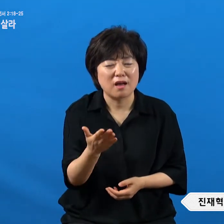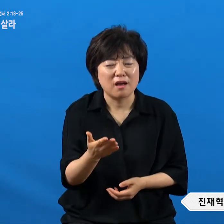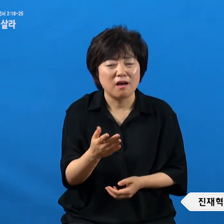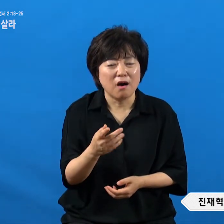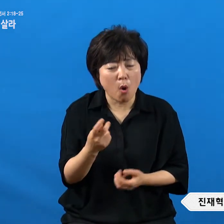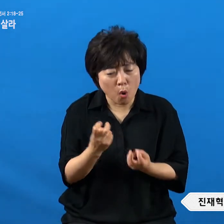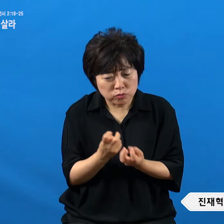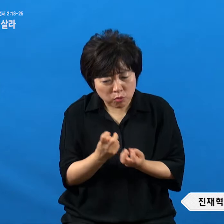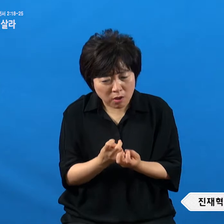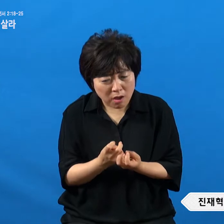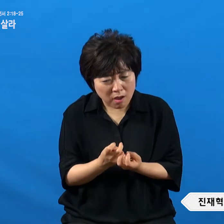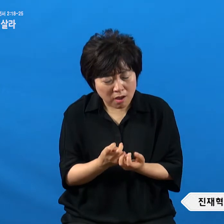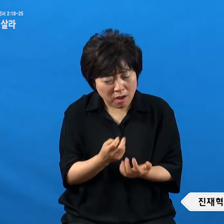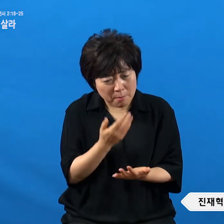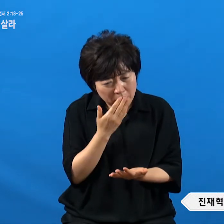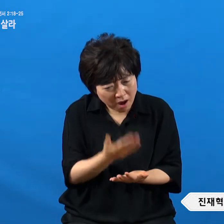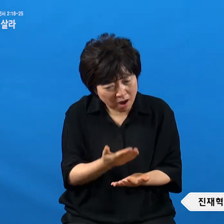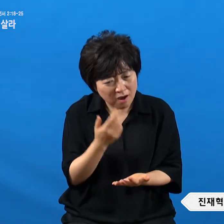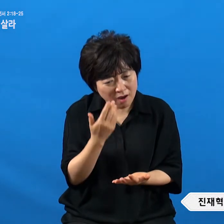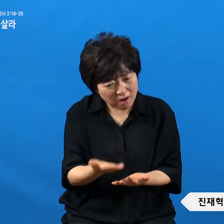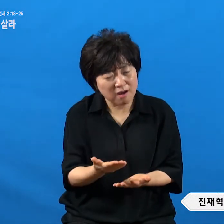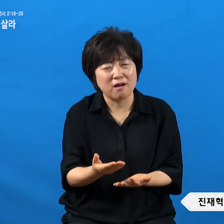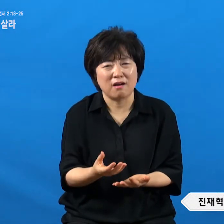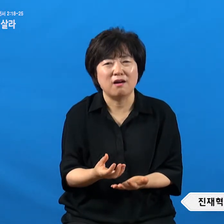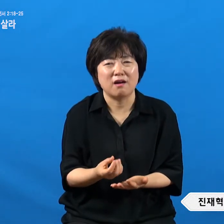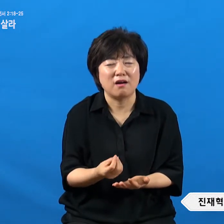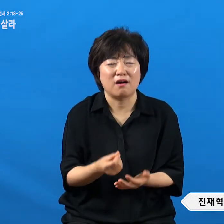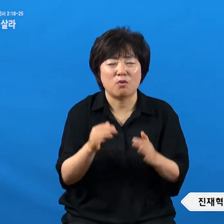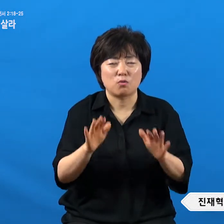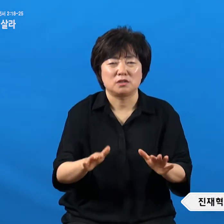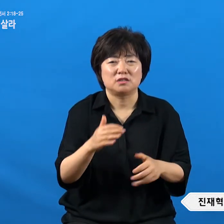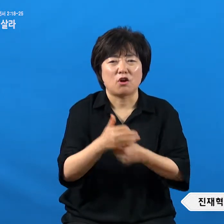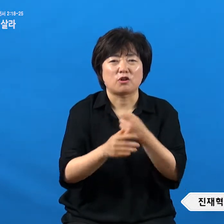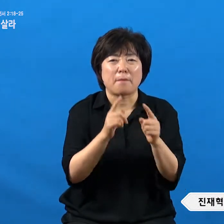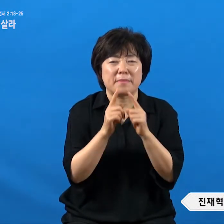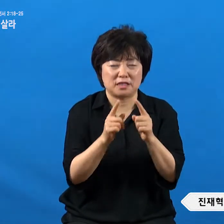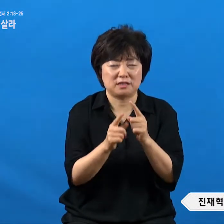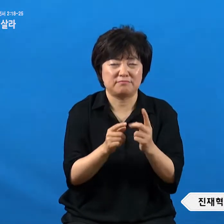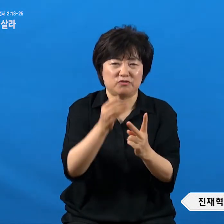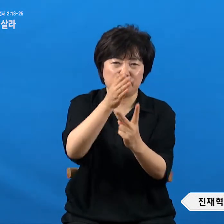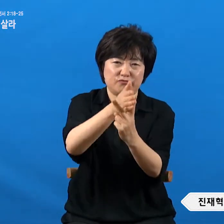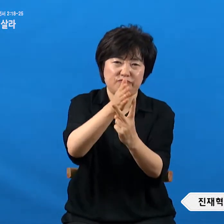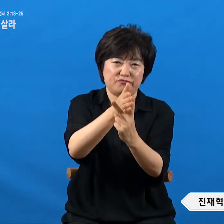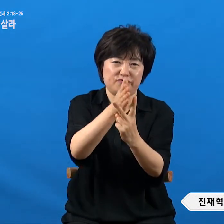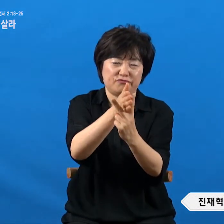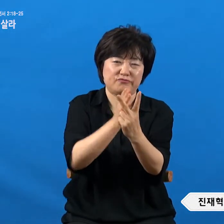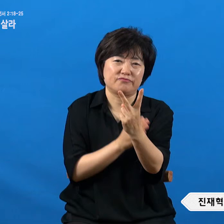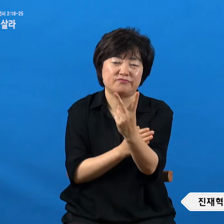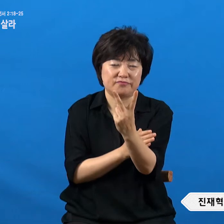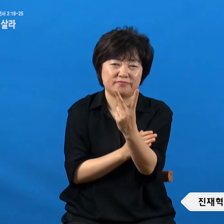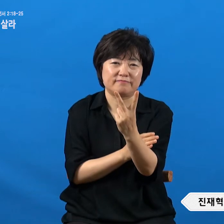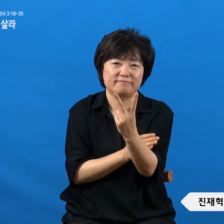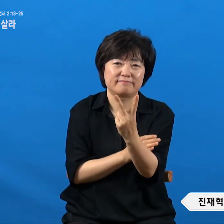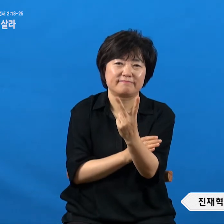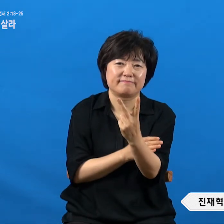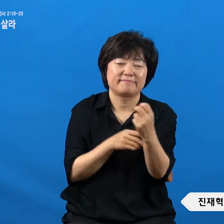할까요? 어떻게 그렇게 할 수 있을까요? 오늘 성경은 두 가지의 중요한